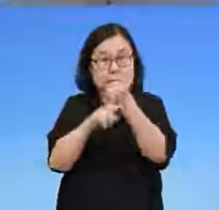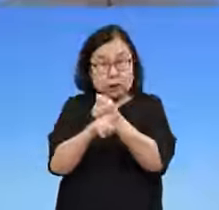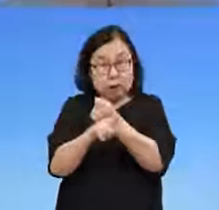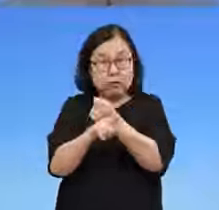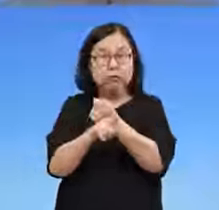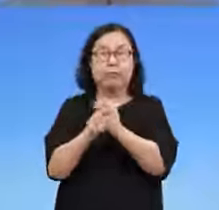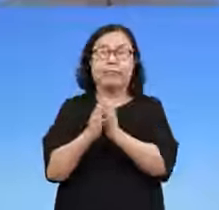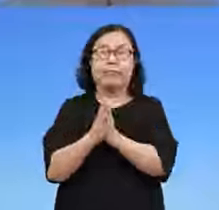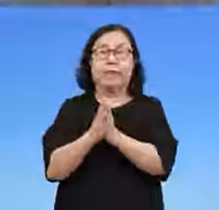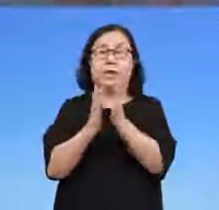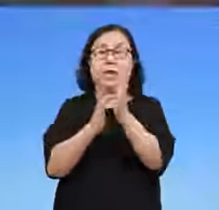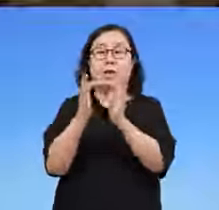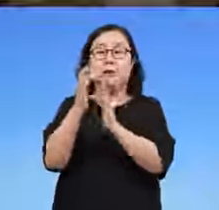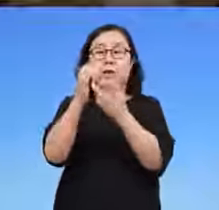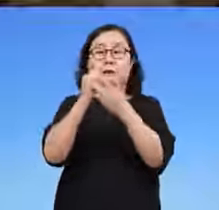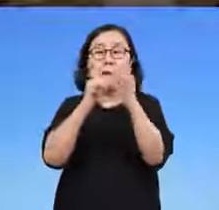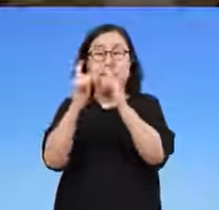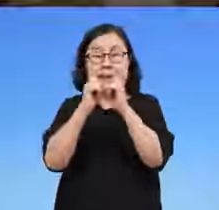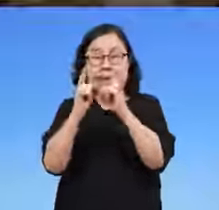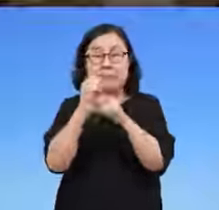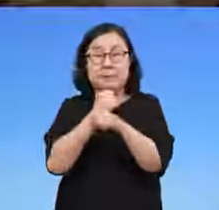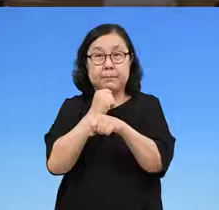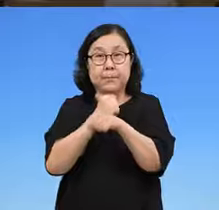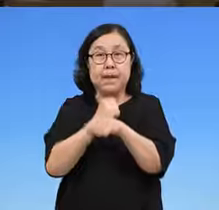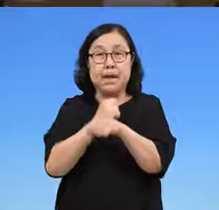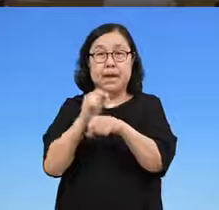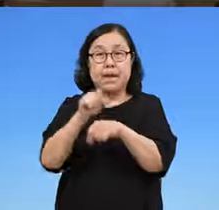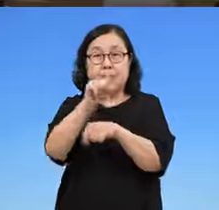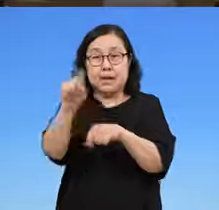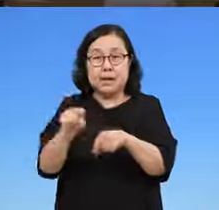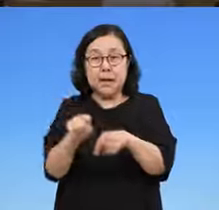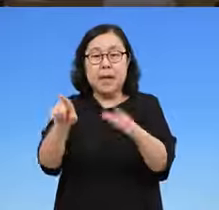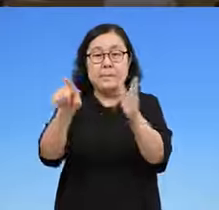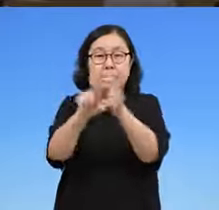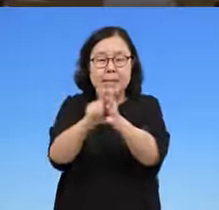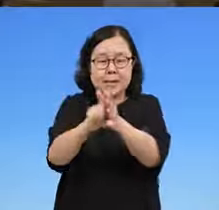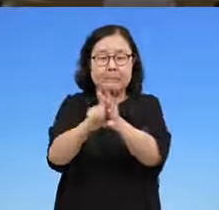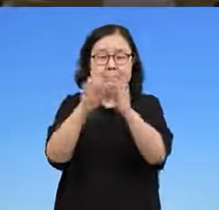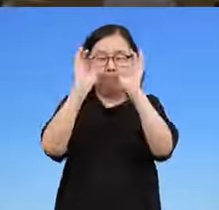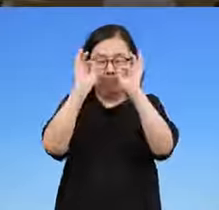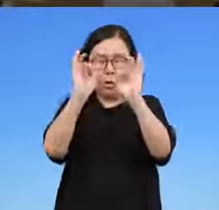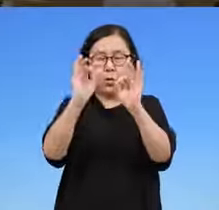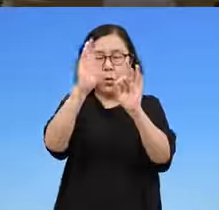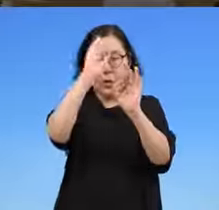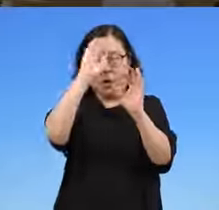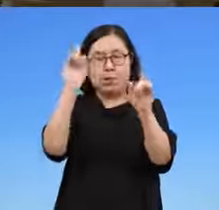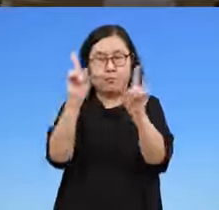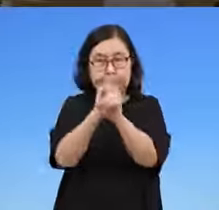지정해서 설명하십니다. 5절을 보십시오. 예수께서 왜 고쳐주셨나? 그들의 믿음을 보시고.